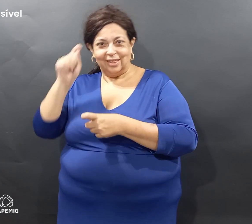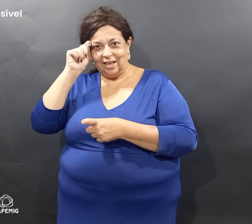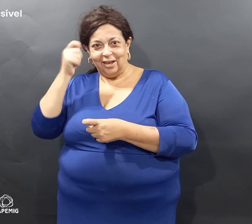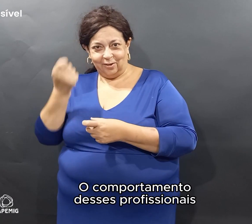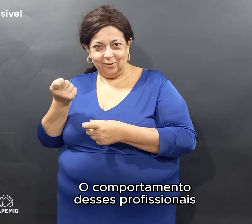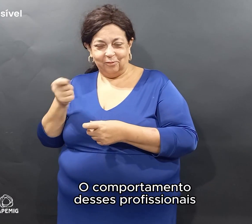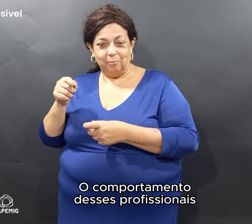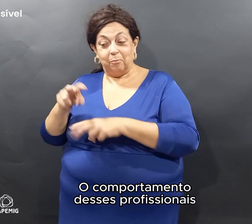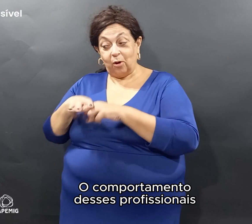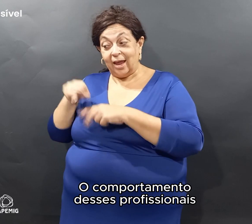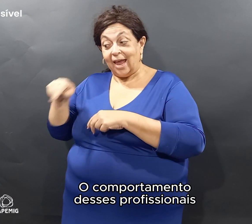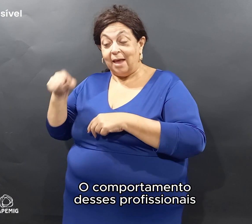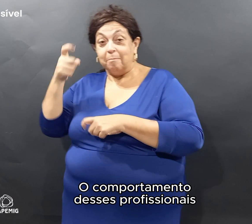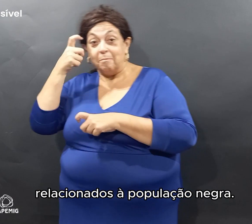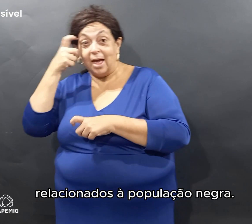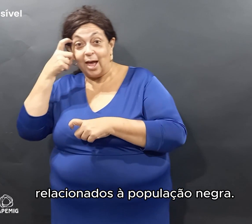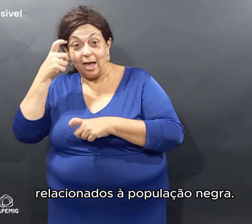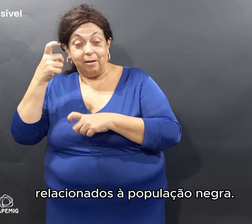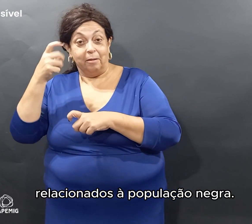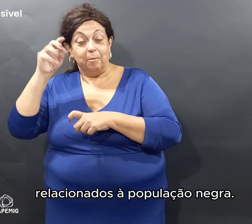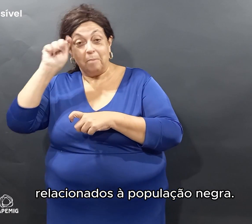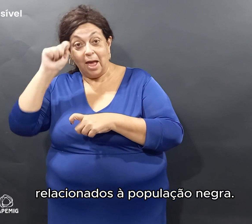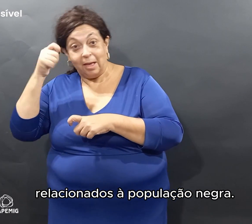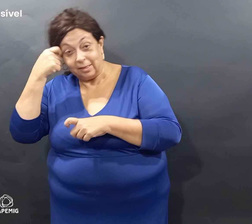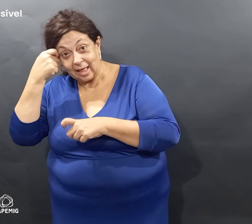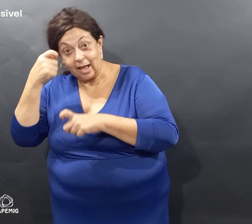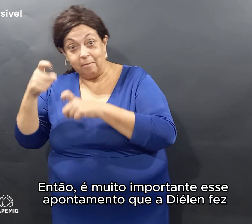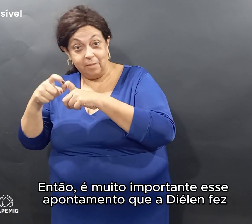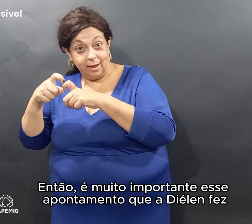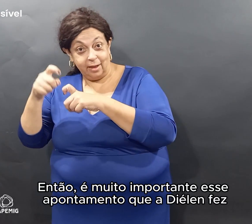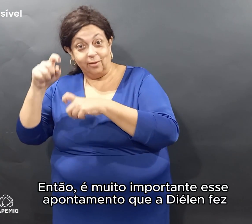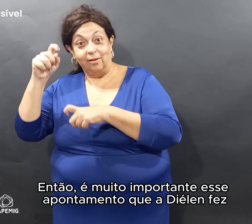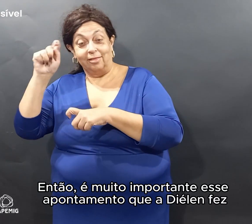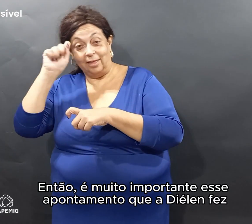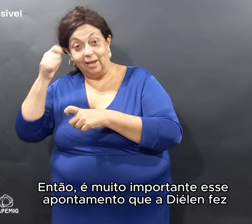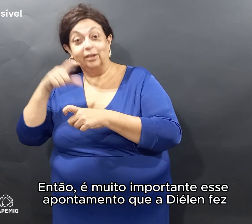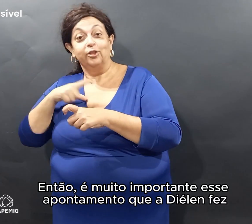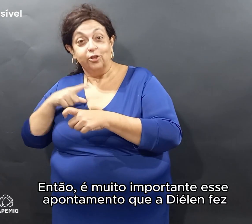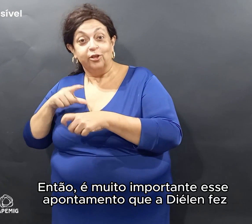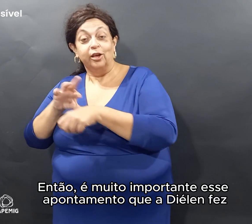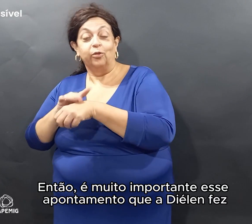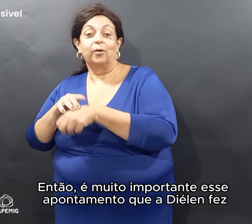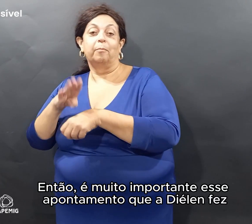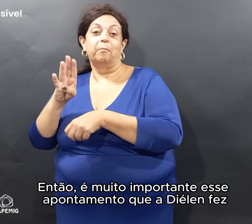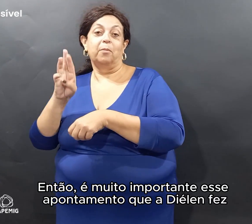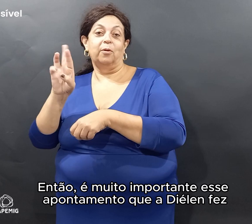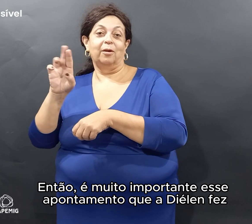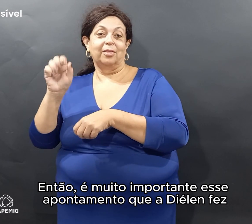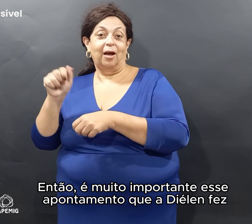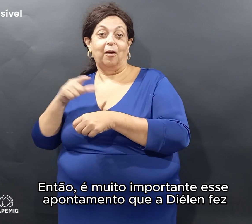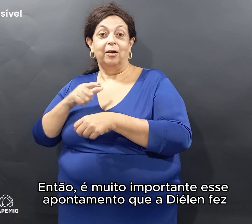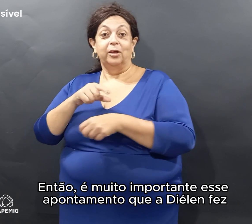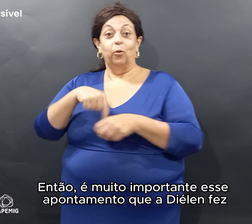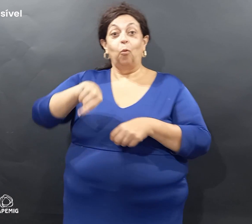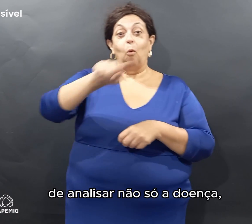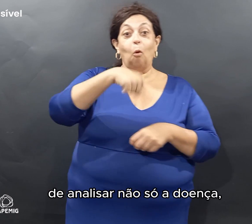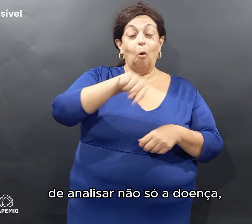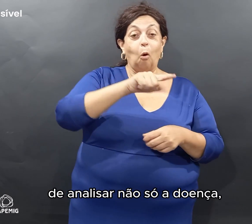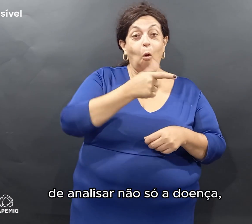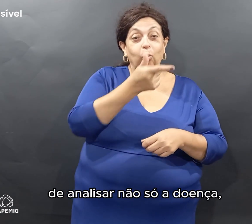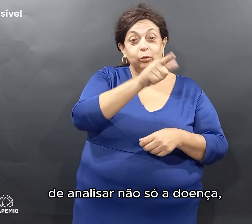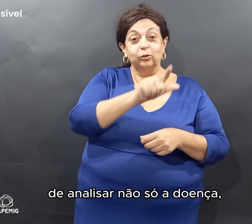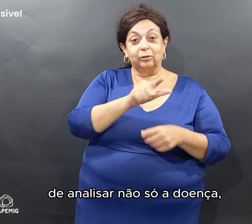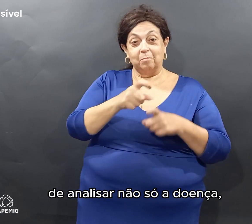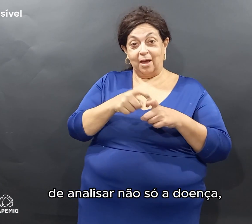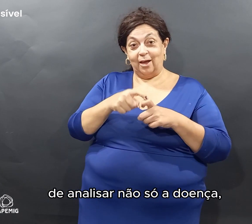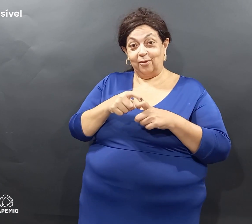da outra. O comportamento desses profissionais relacionados à população negra. Então, é muito importante esse apontamento que a Jelen fez de